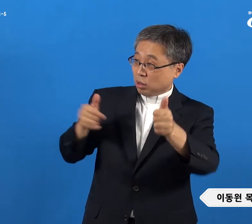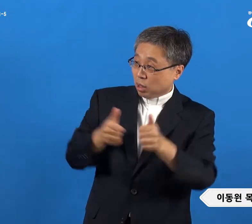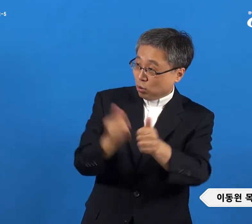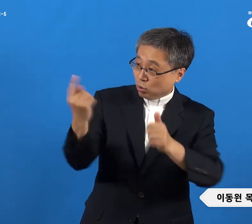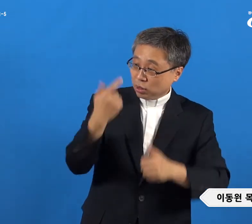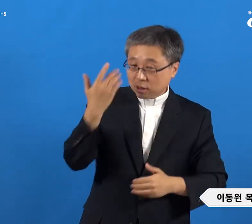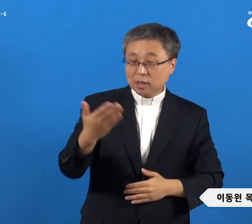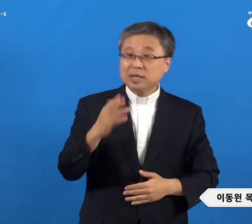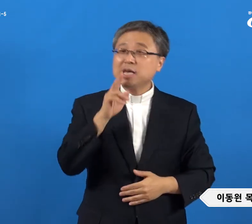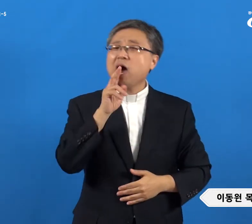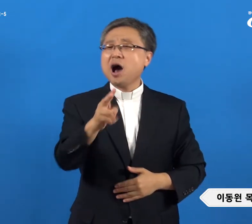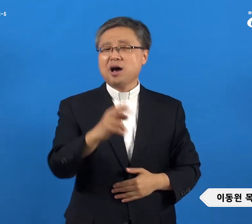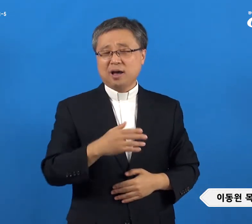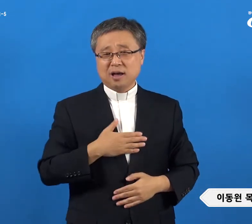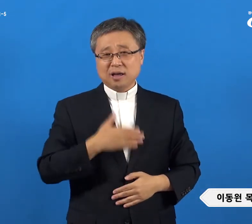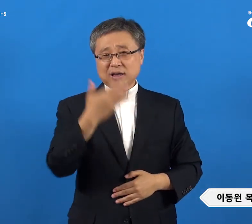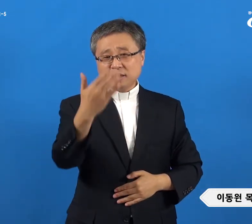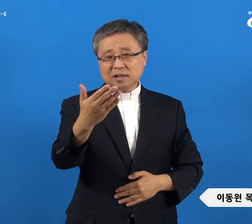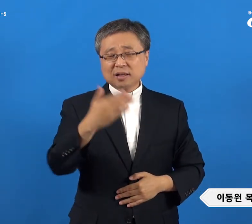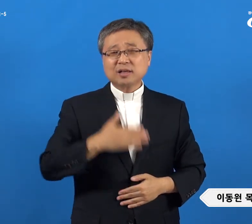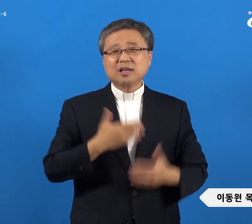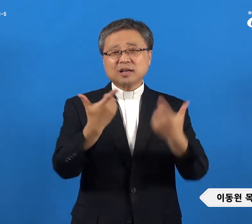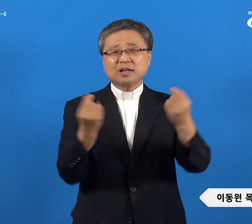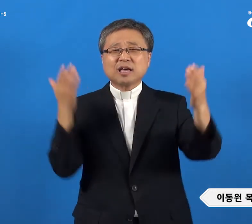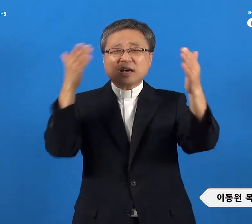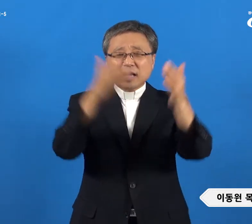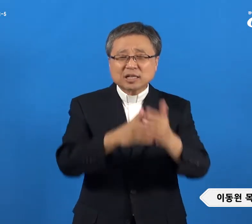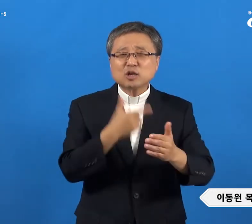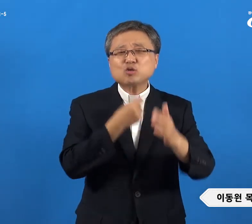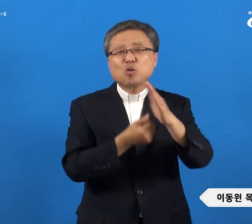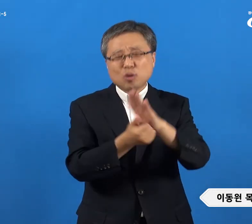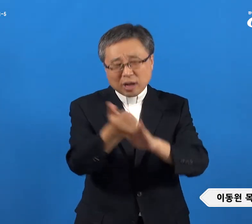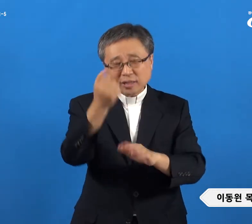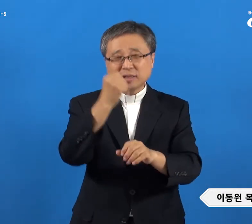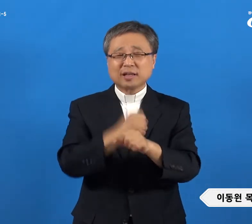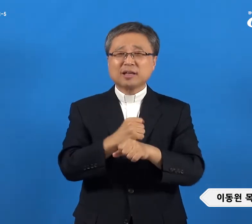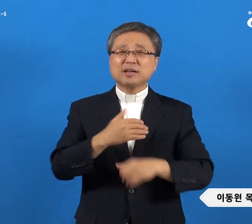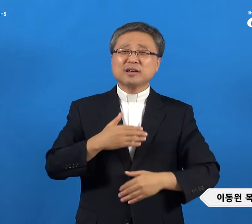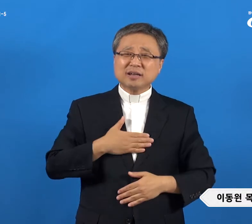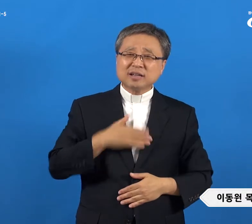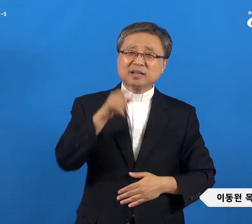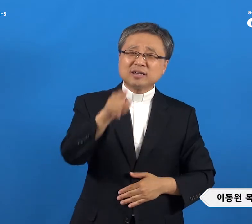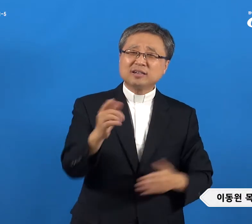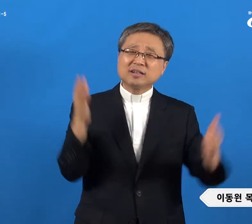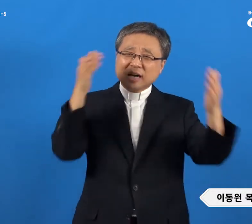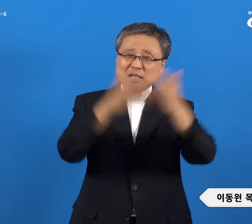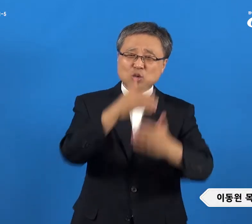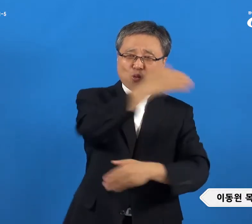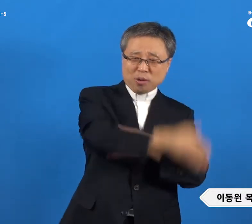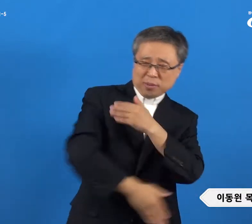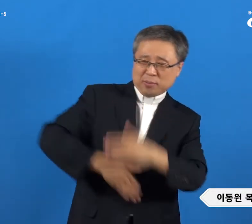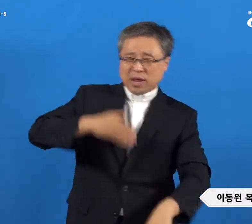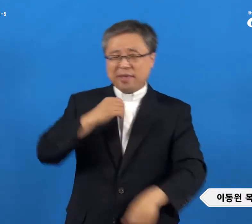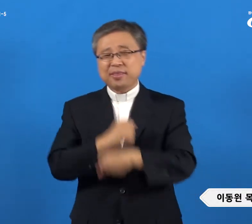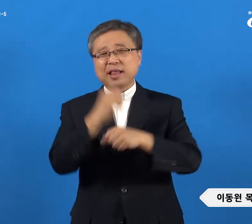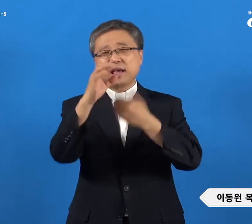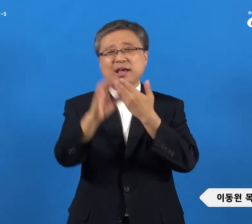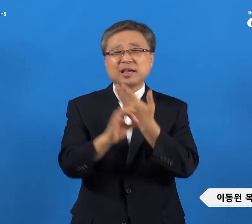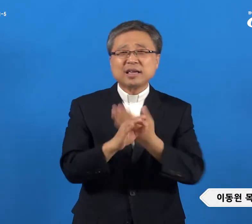그러니까. 야, 당신이 그렇게까지 소원하는데 내가 그것까지 외면한다면